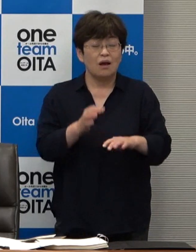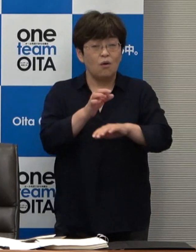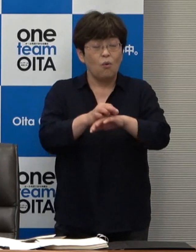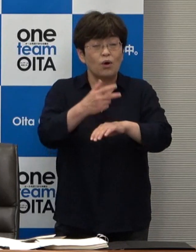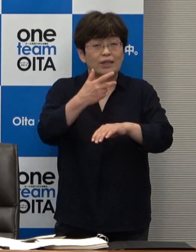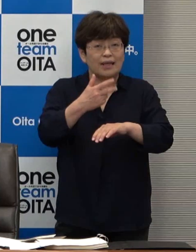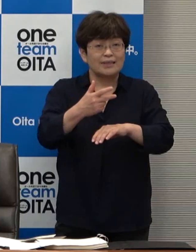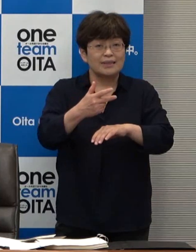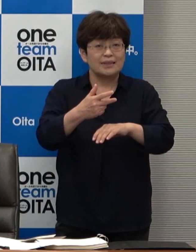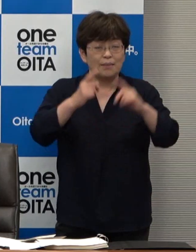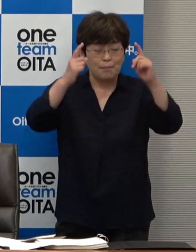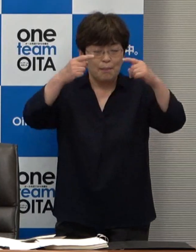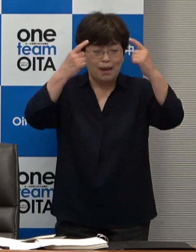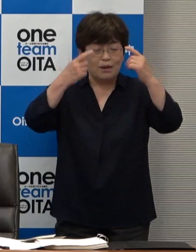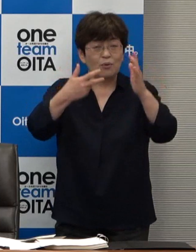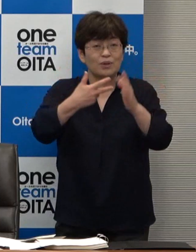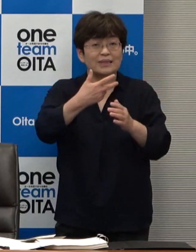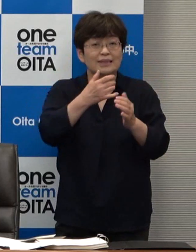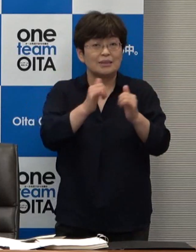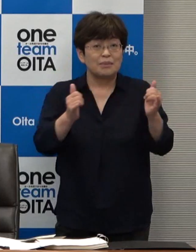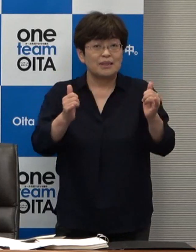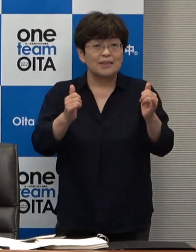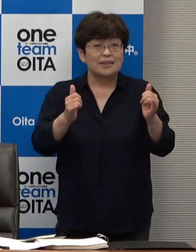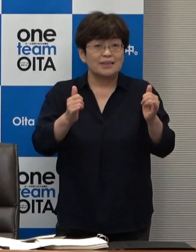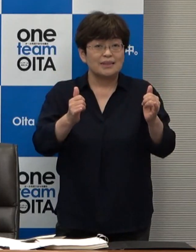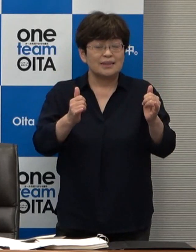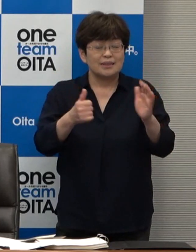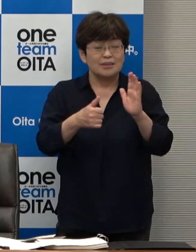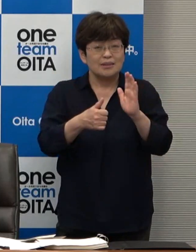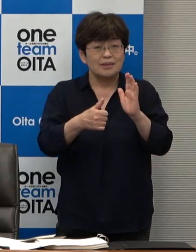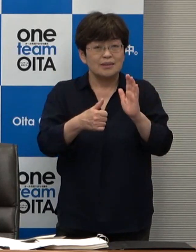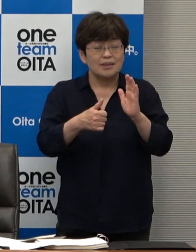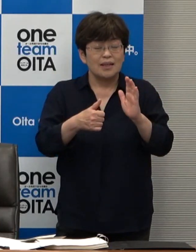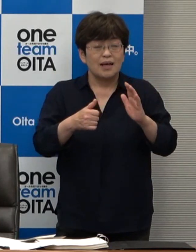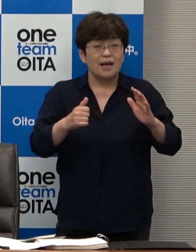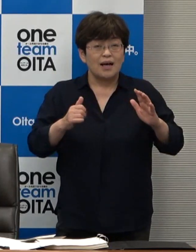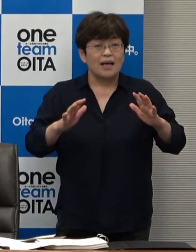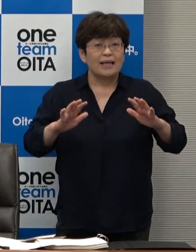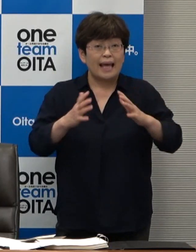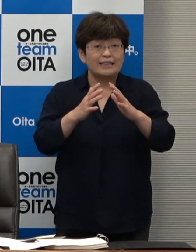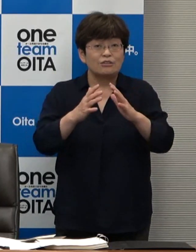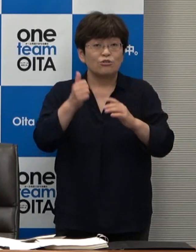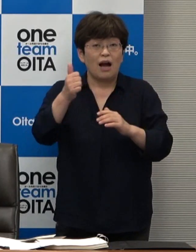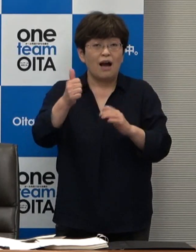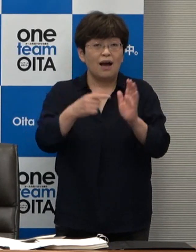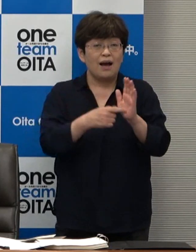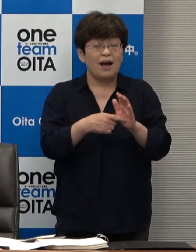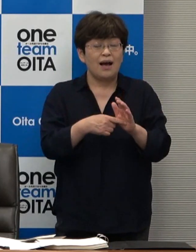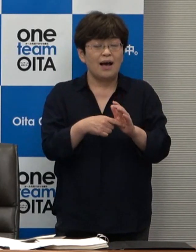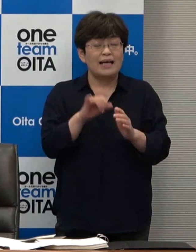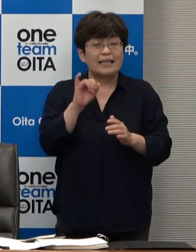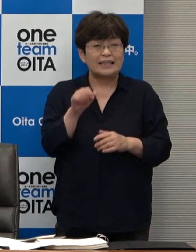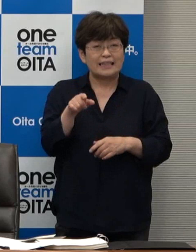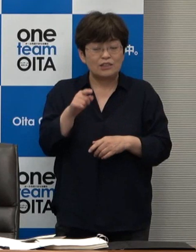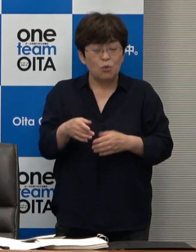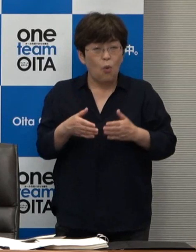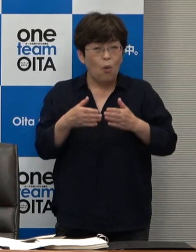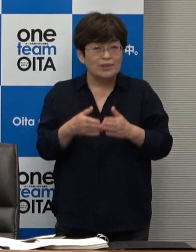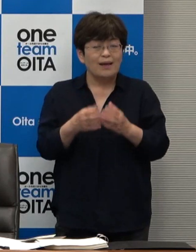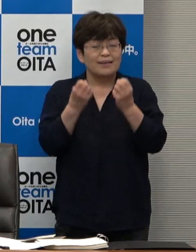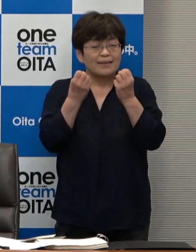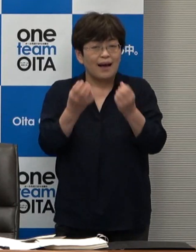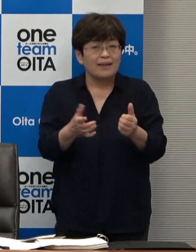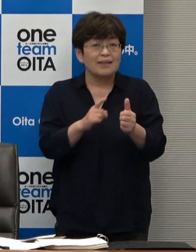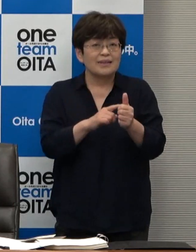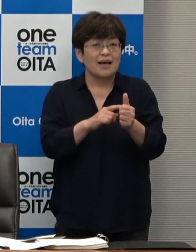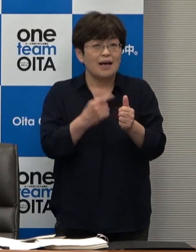市名誉市民であり、本市のまちづくりにおいて多大な貢献を果たされた建築家磯崎新氏が昨年逝